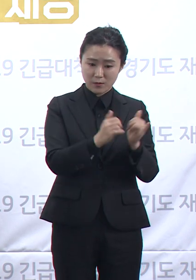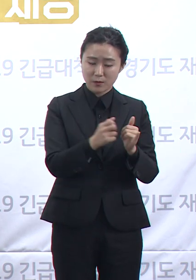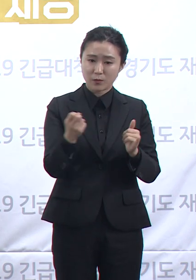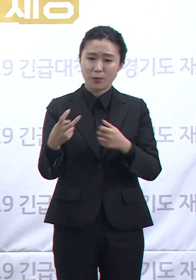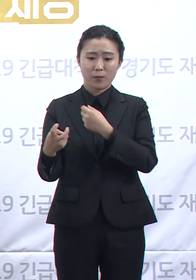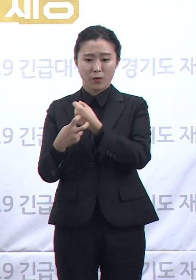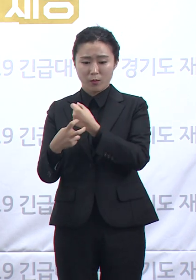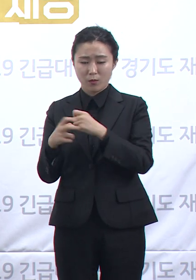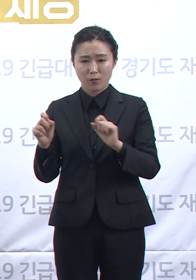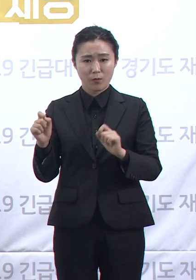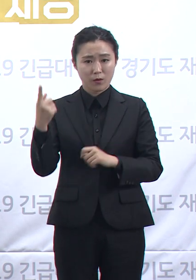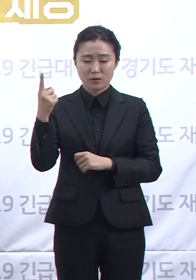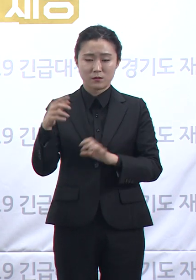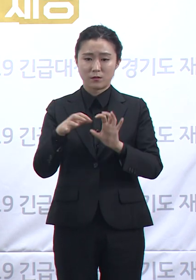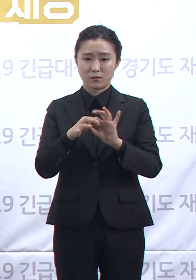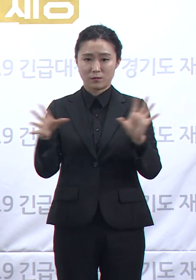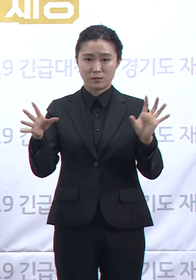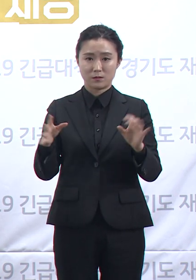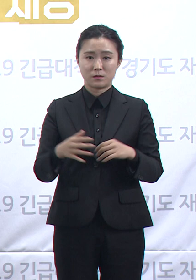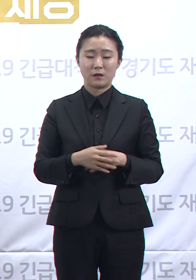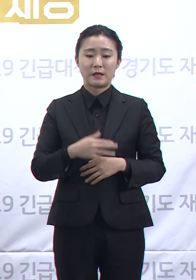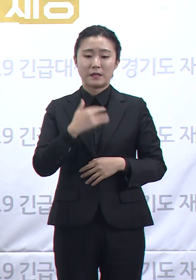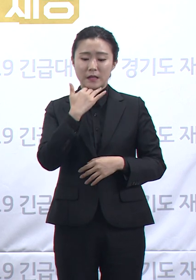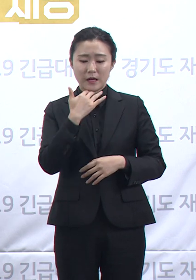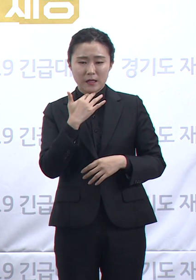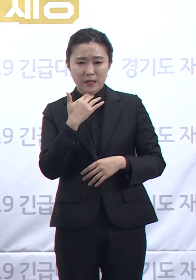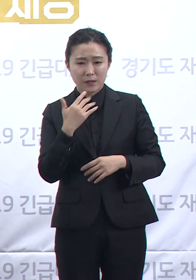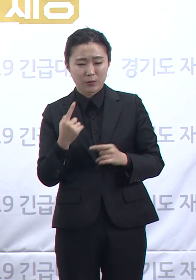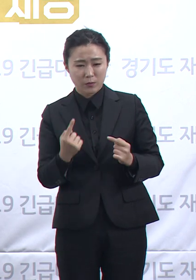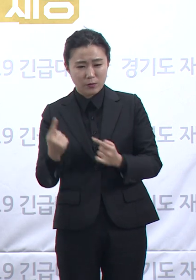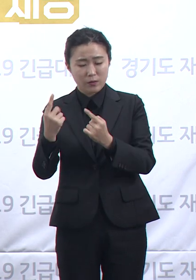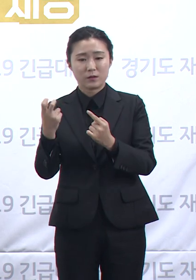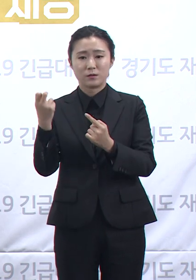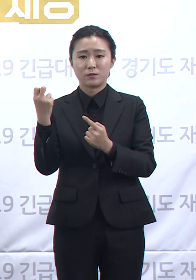대체로 고령 및 기저질환과 관련된 사건들이었습니다.